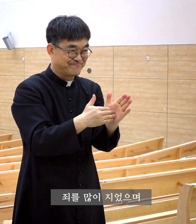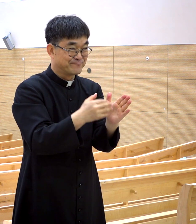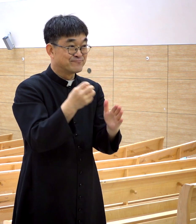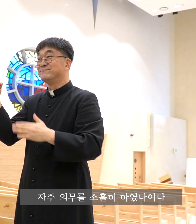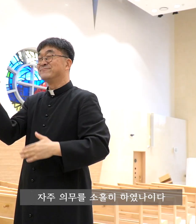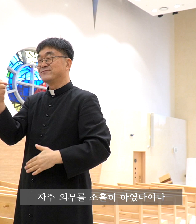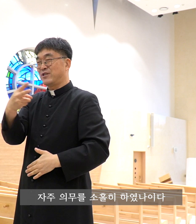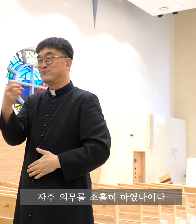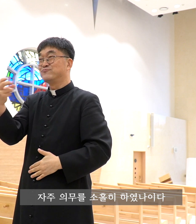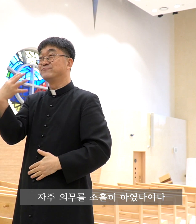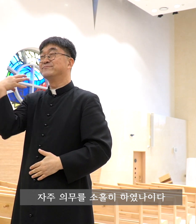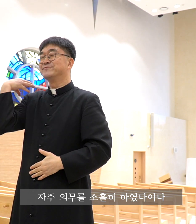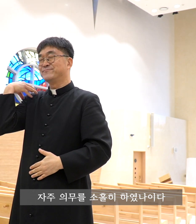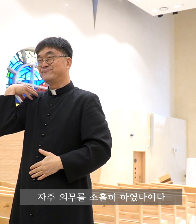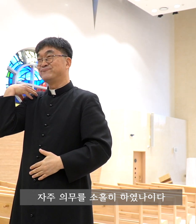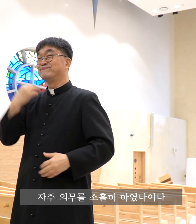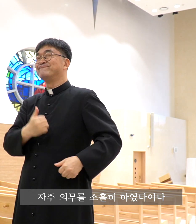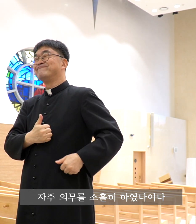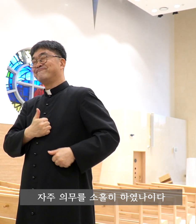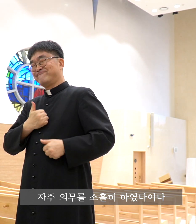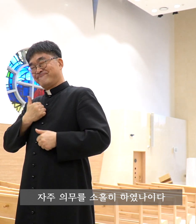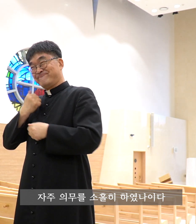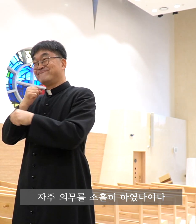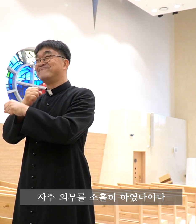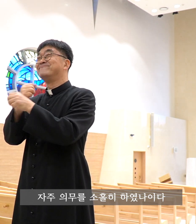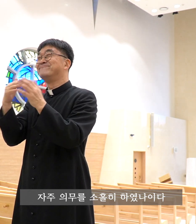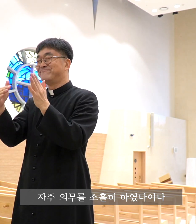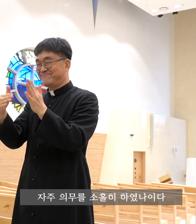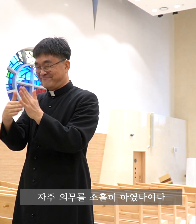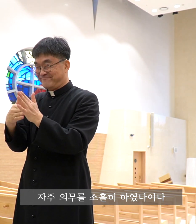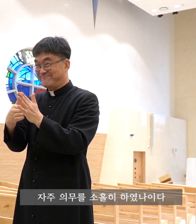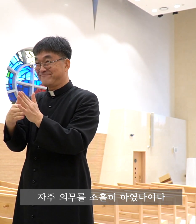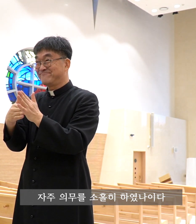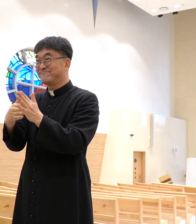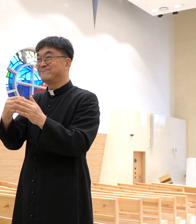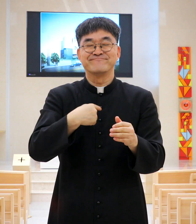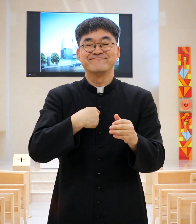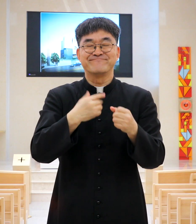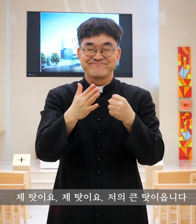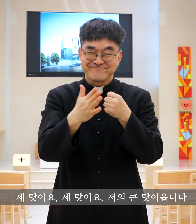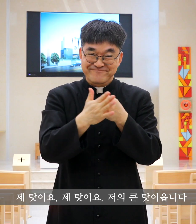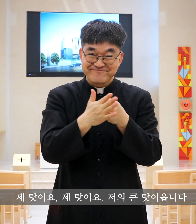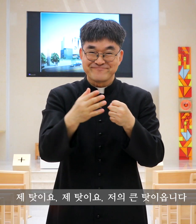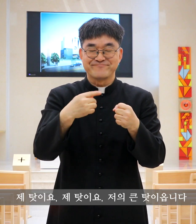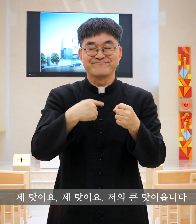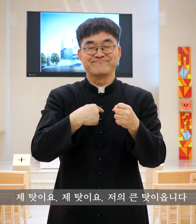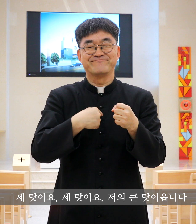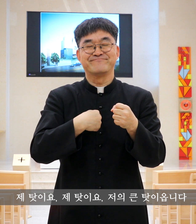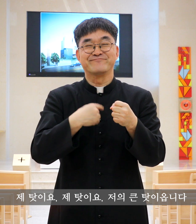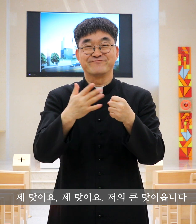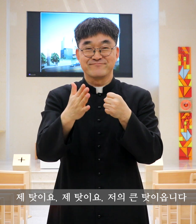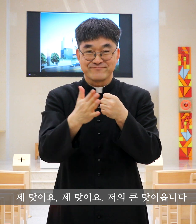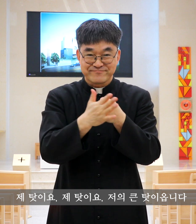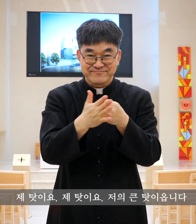자주 의무를 소홀히 하였나이다. 제 타시오 제 타시오